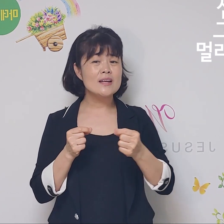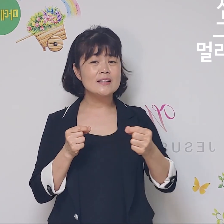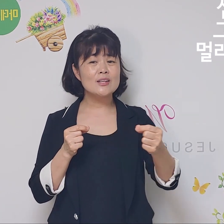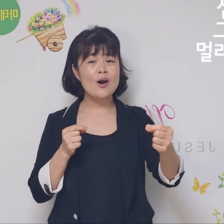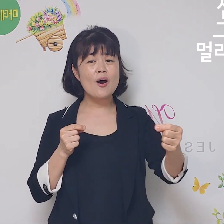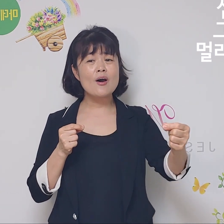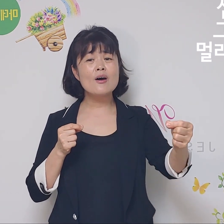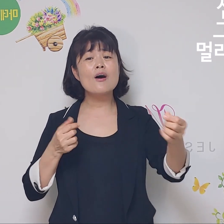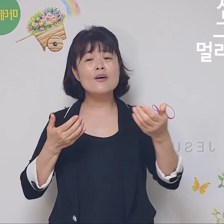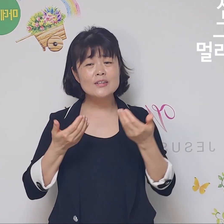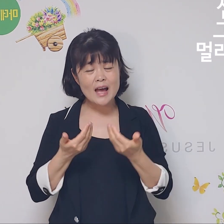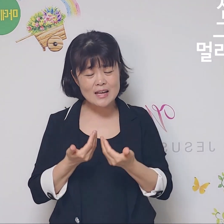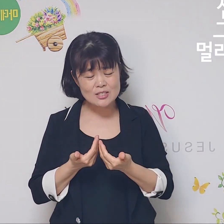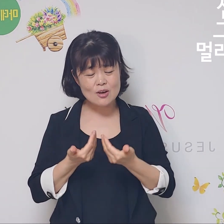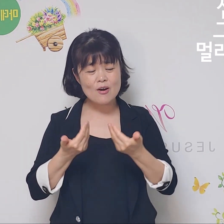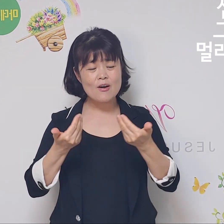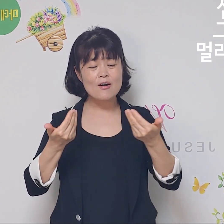멀리 떠나서